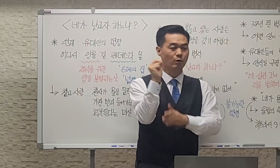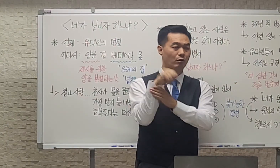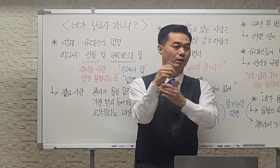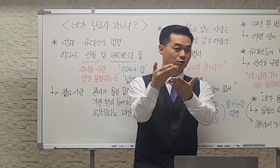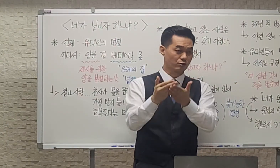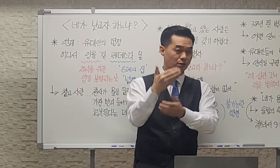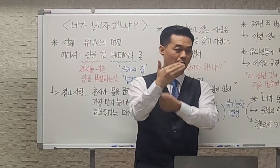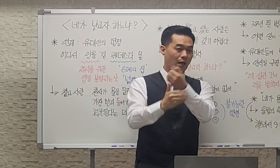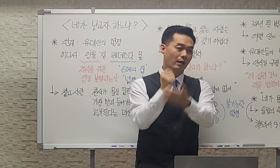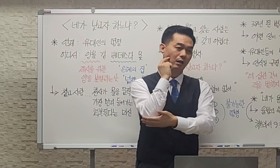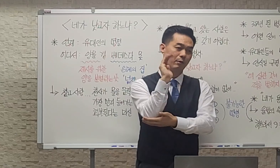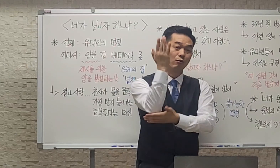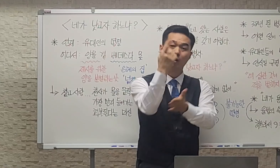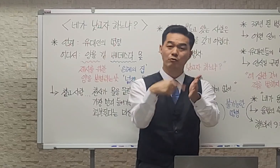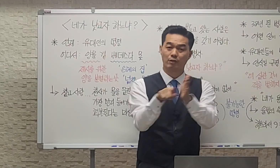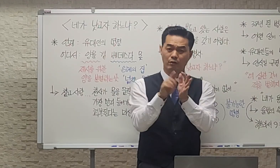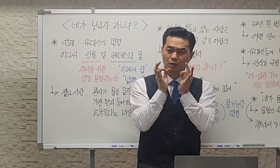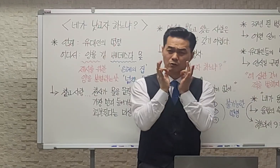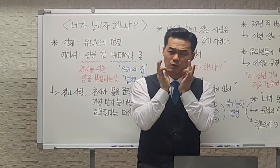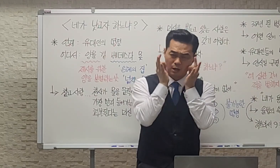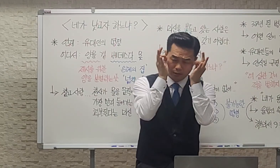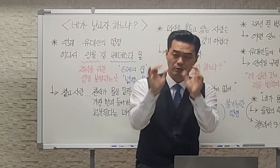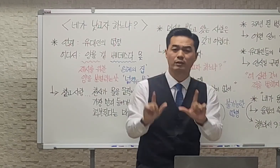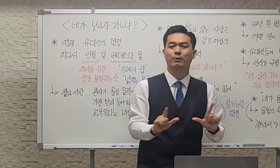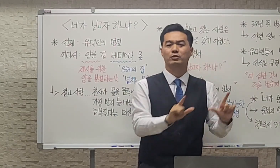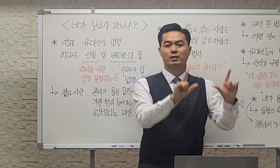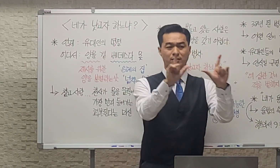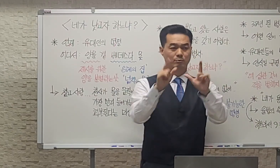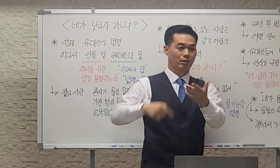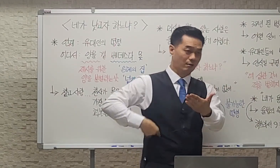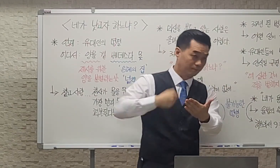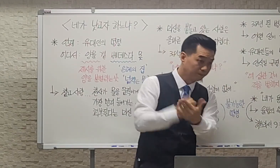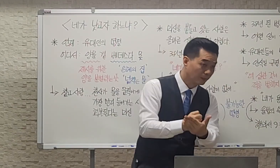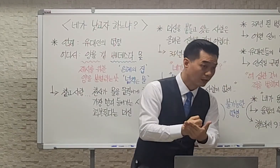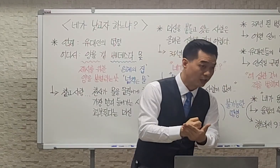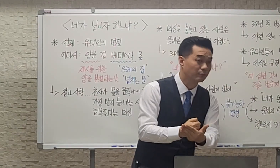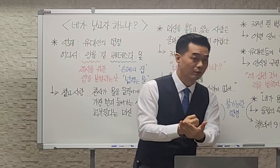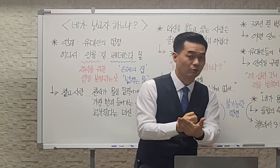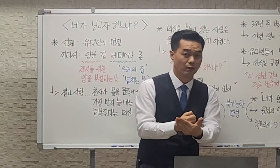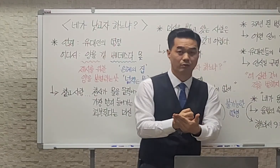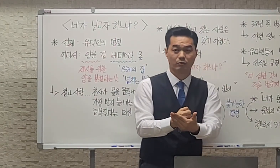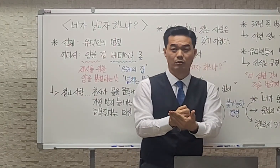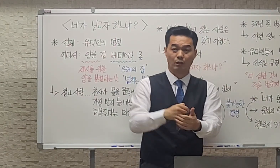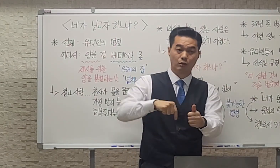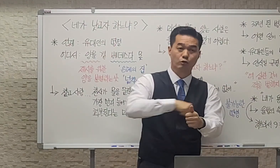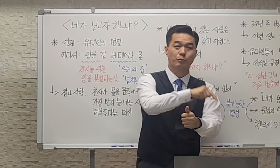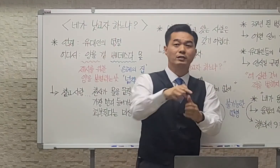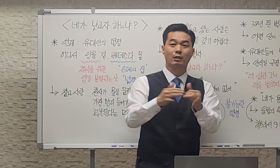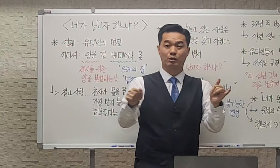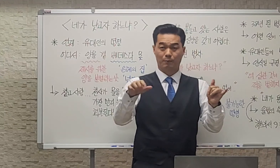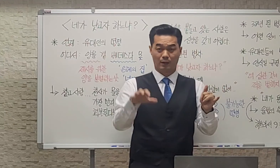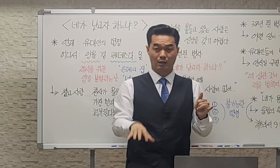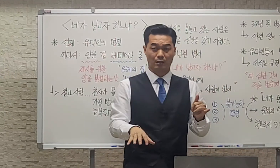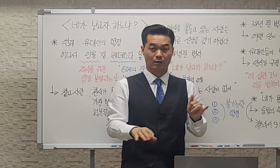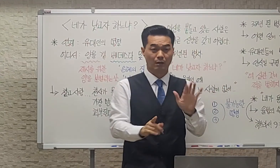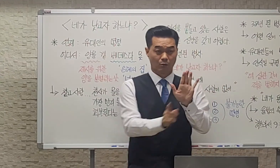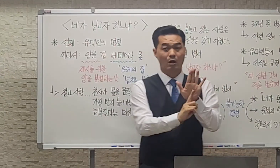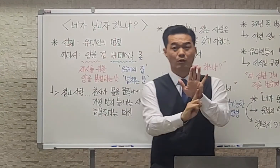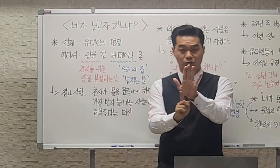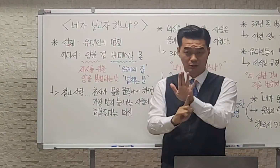허락해 주신 하나님의 영광을 위해서 최선을 다하면서 살겠습니다. 다짐하는 거예요. 그리고 주변 사람들 앞에 광고할 수